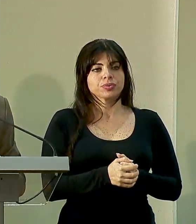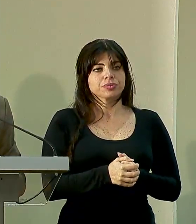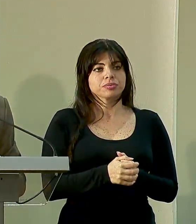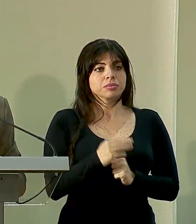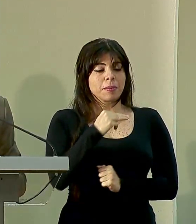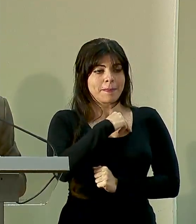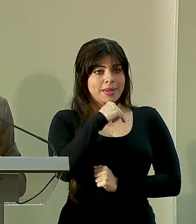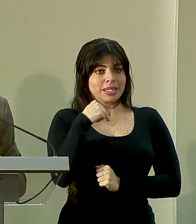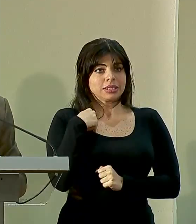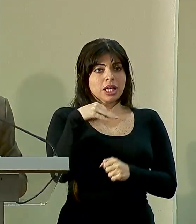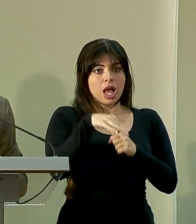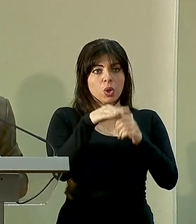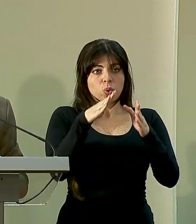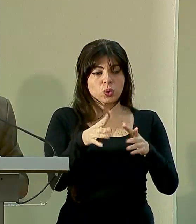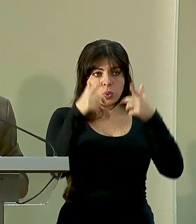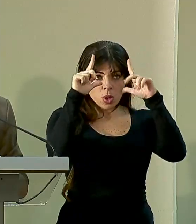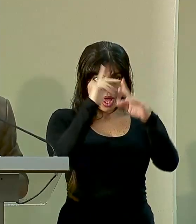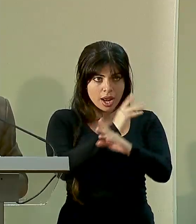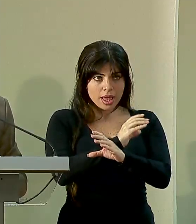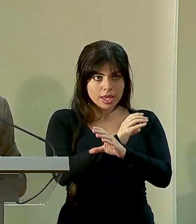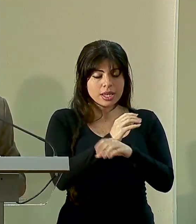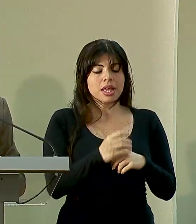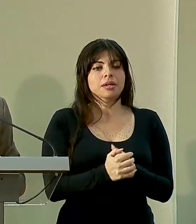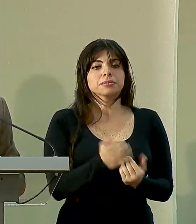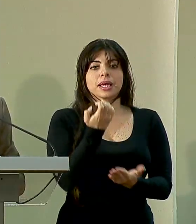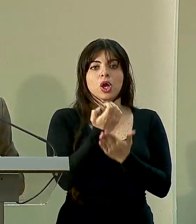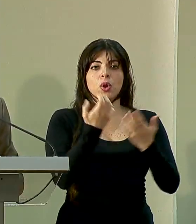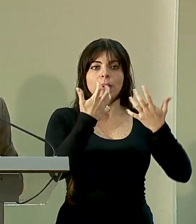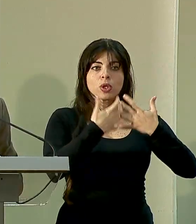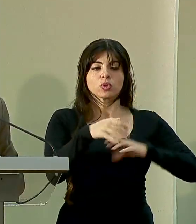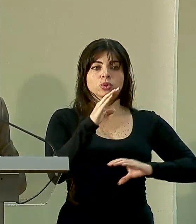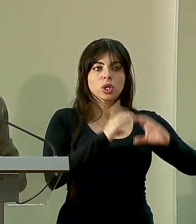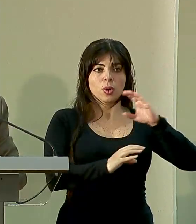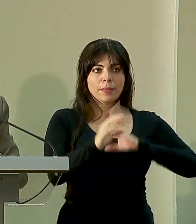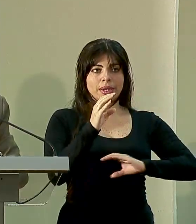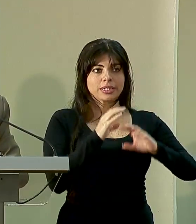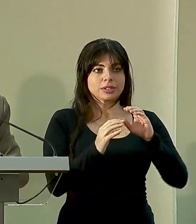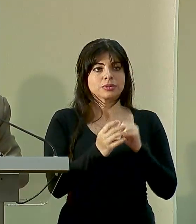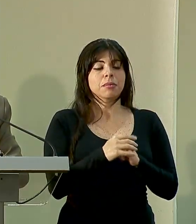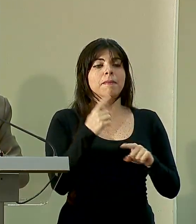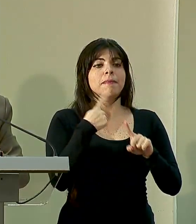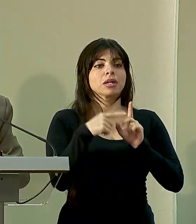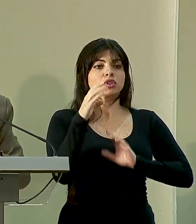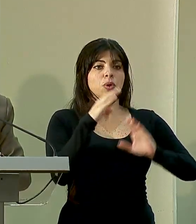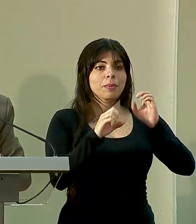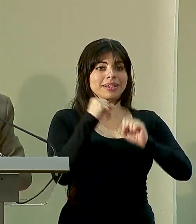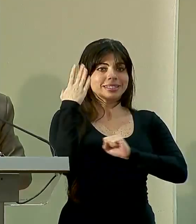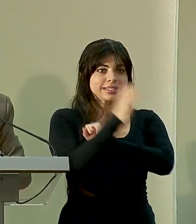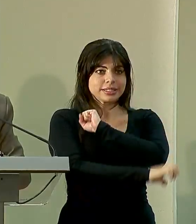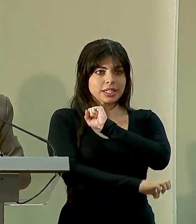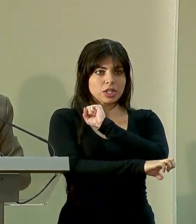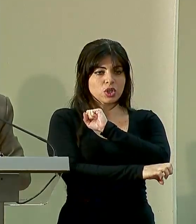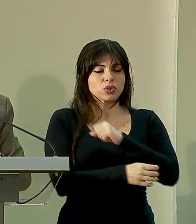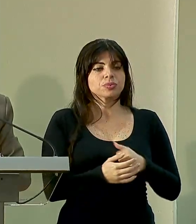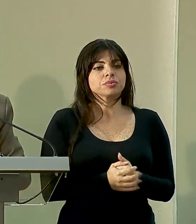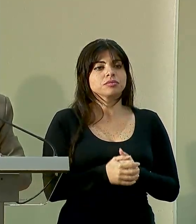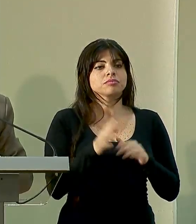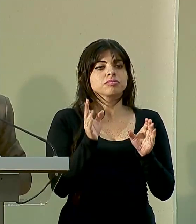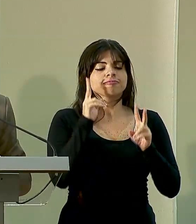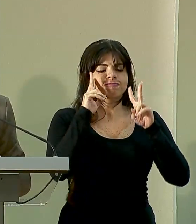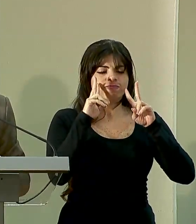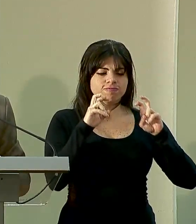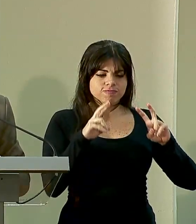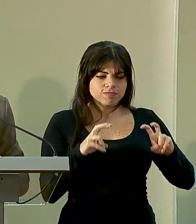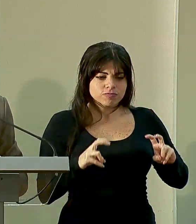los Ministerios de Agricultura y Ganadería, Economía, Industria y Comercio y Comercio Exterior, estamos revisando